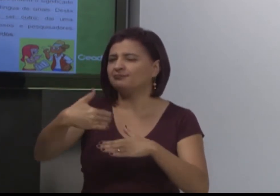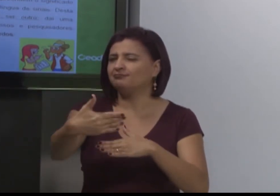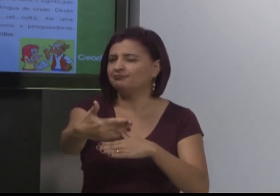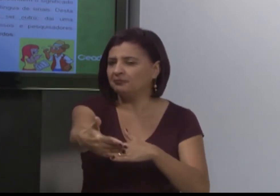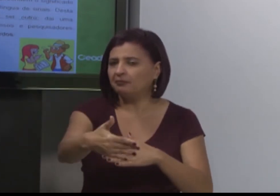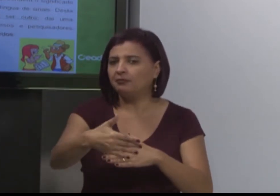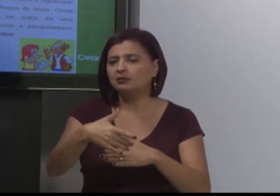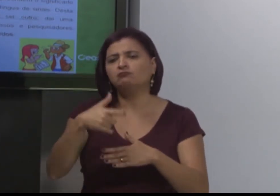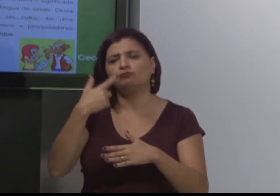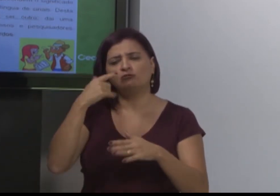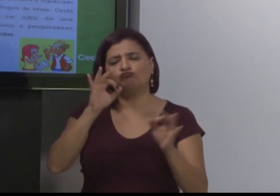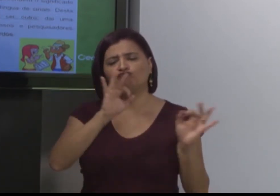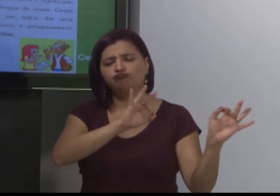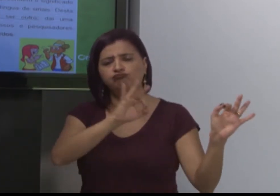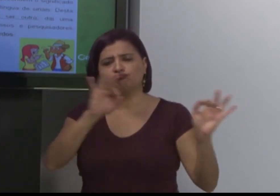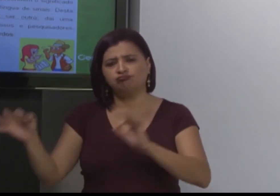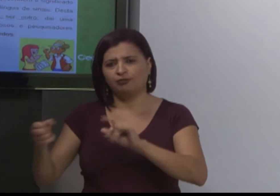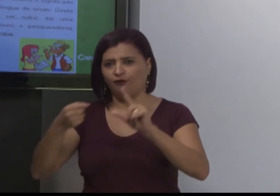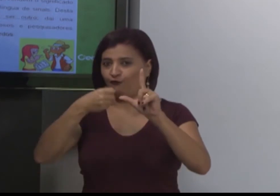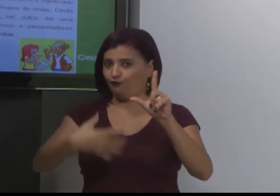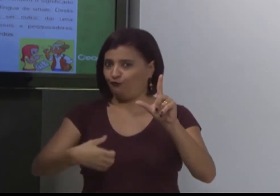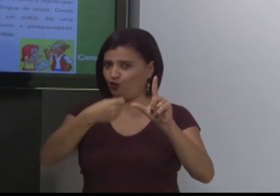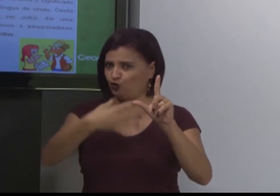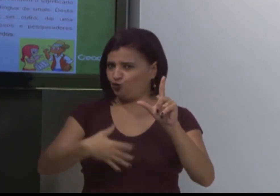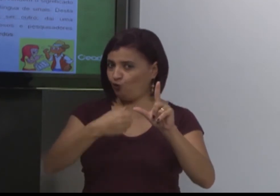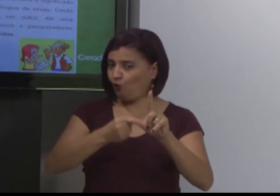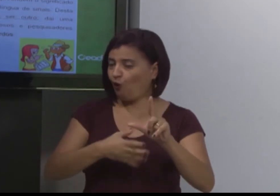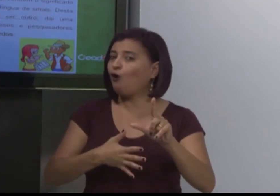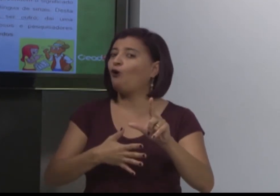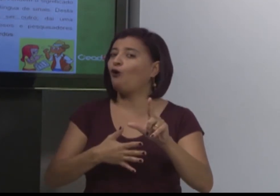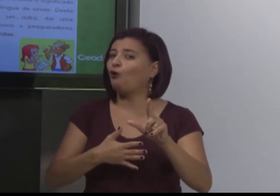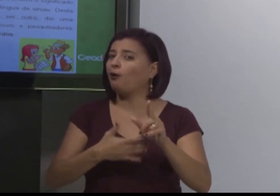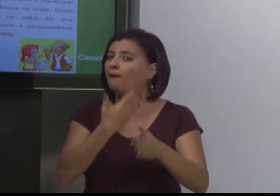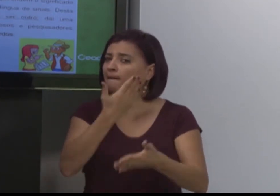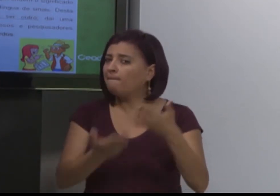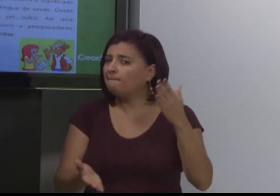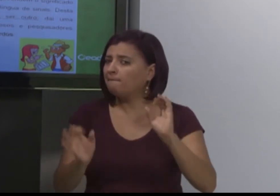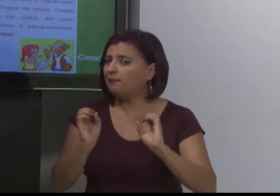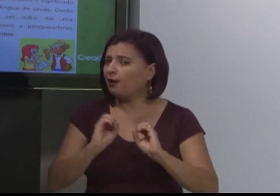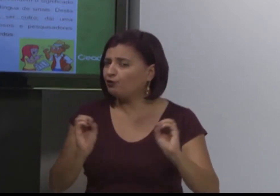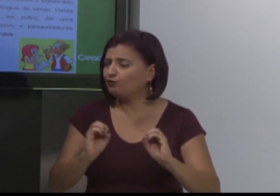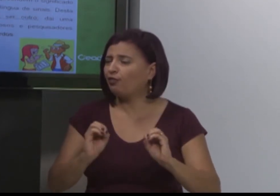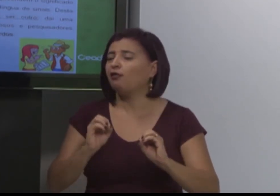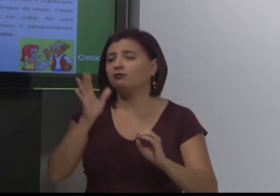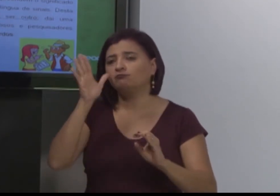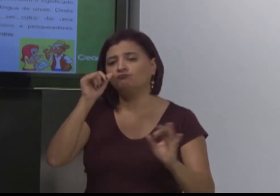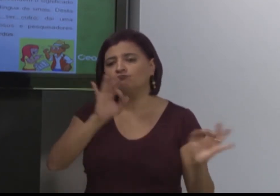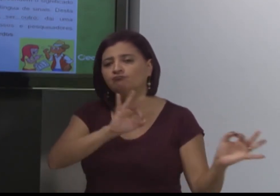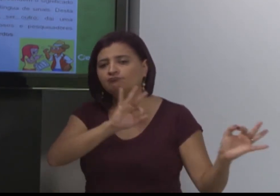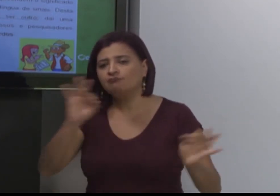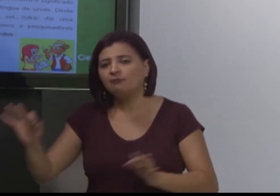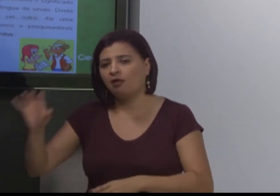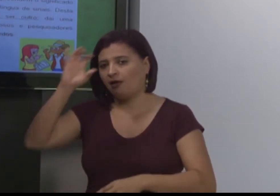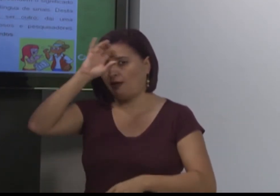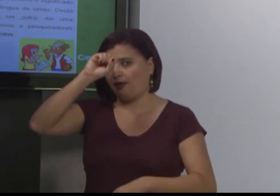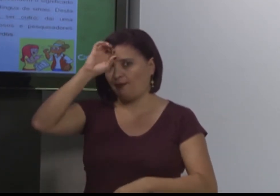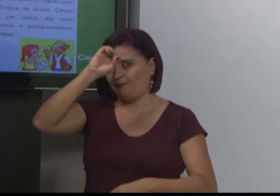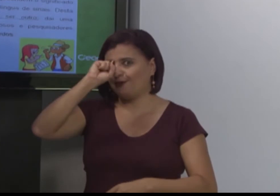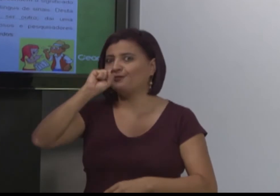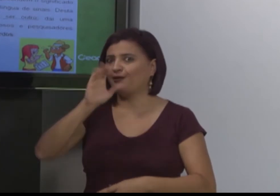adiante. Vamos aprender mais. Assistam a videoaula, não percam, acompanhem, porque